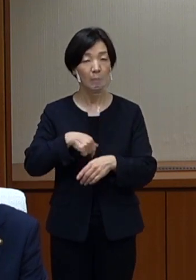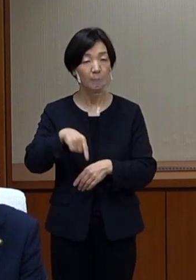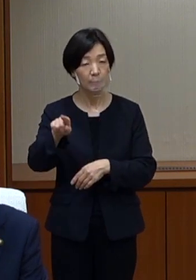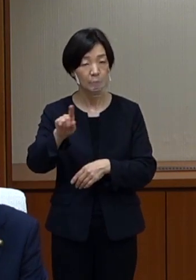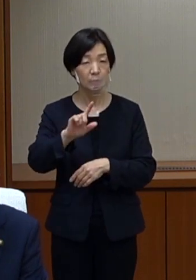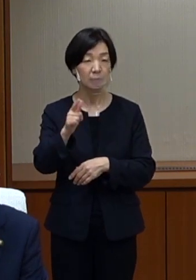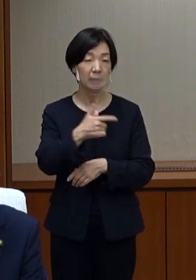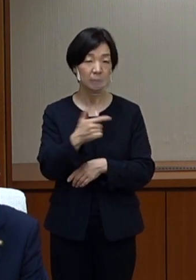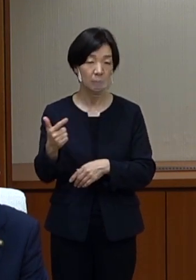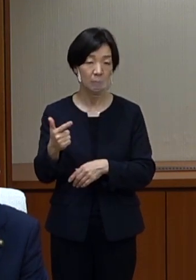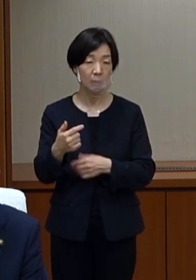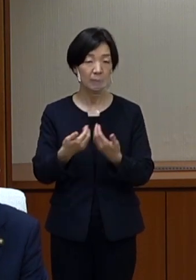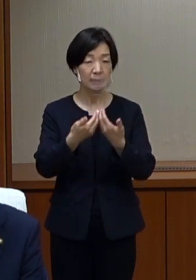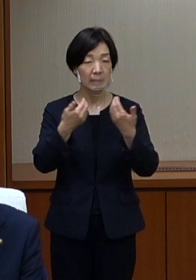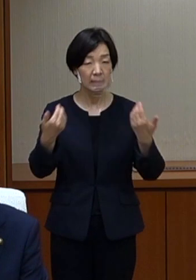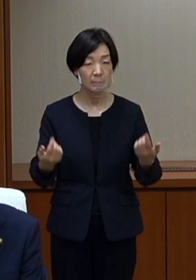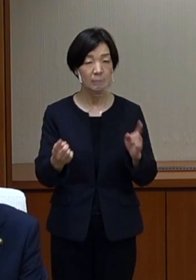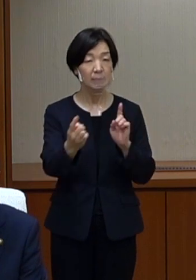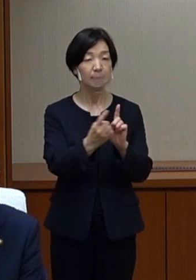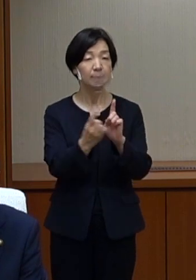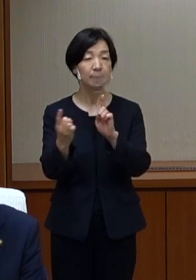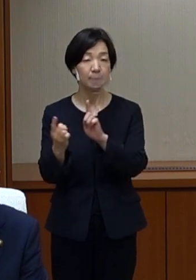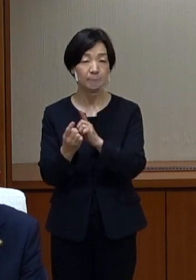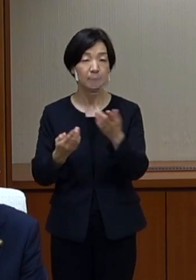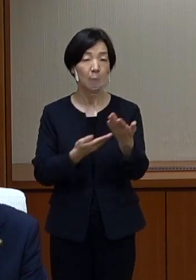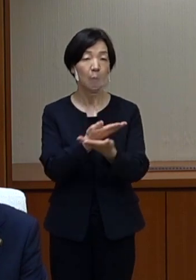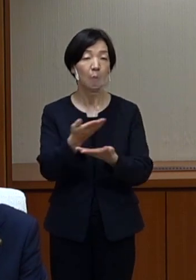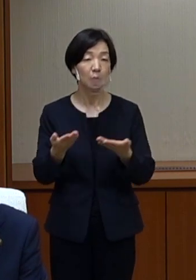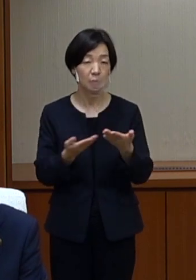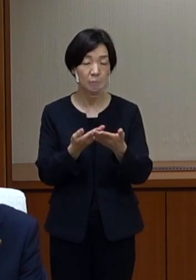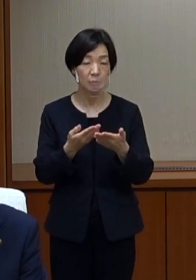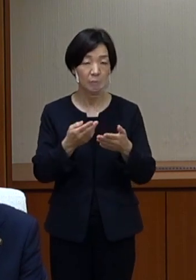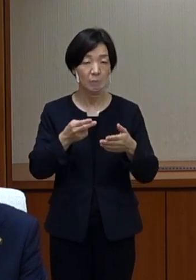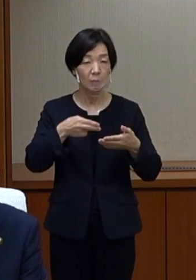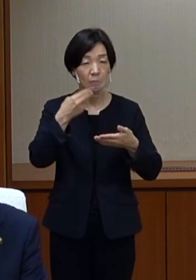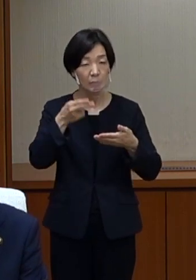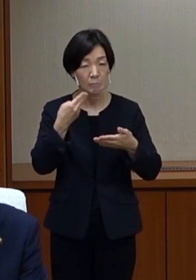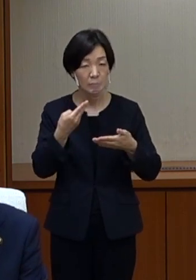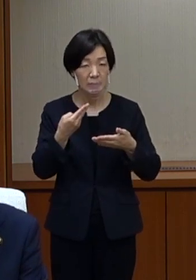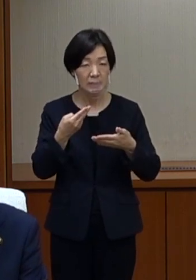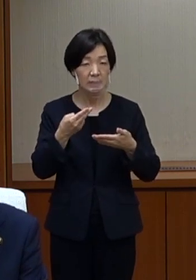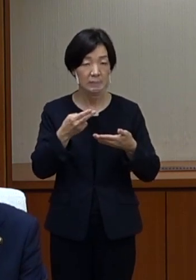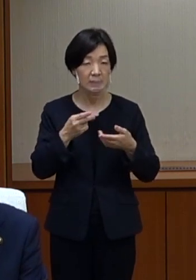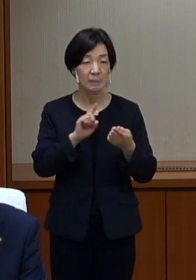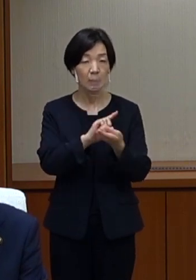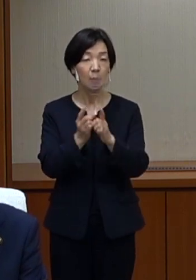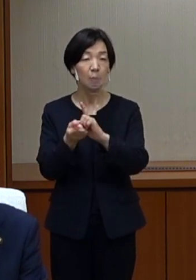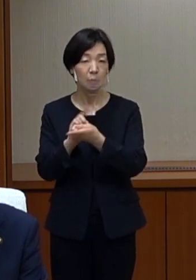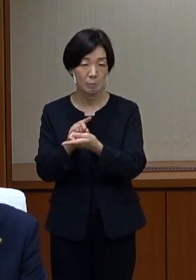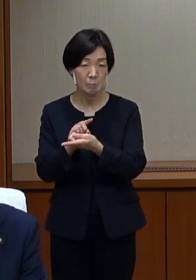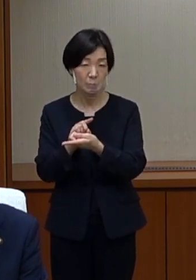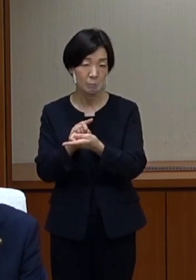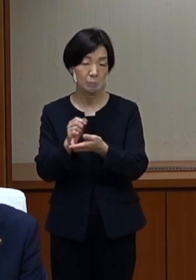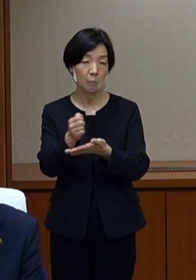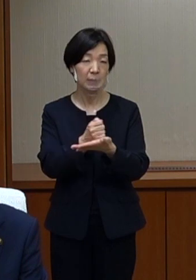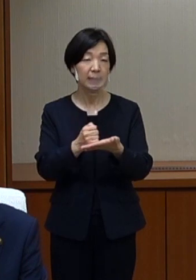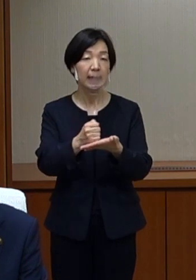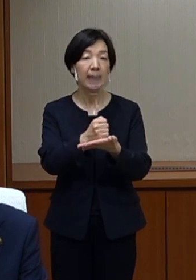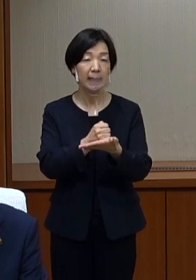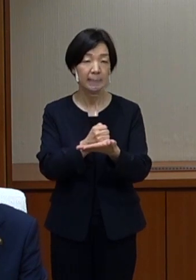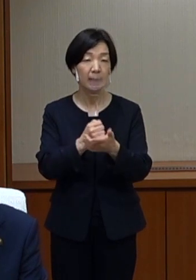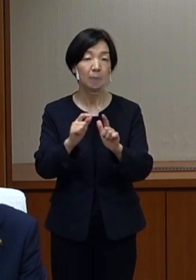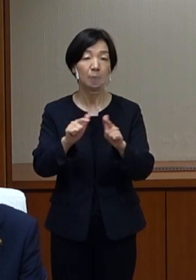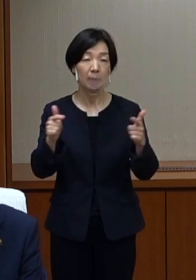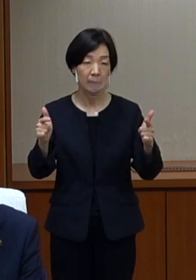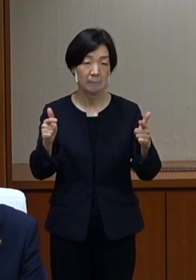りに会う方との交流や会食、会合など人と人とが接する機会の増